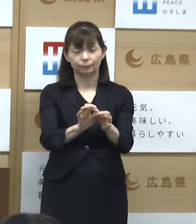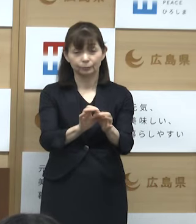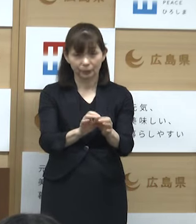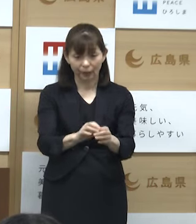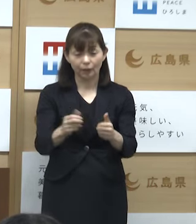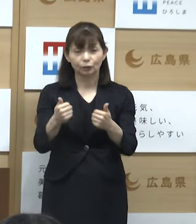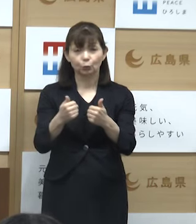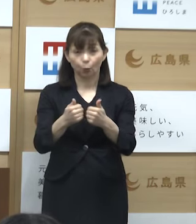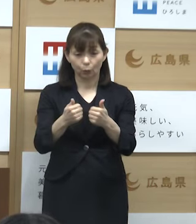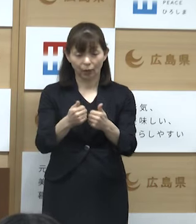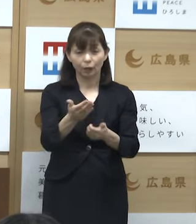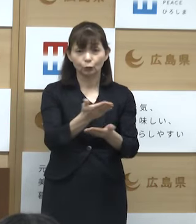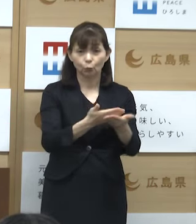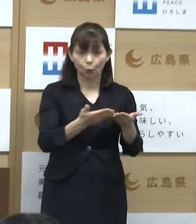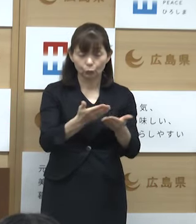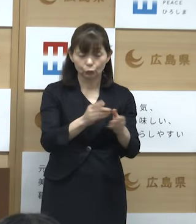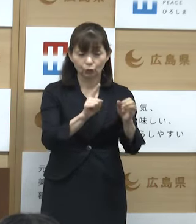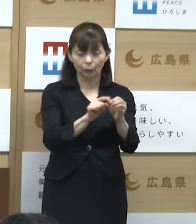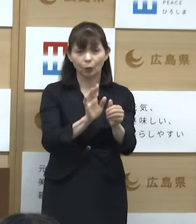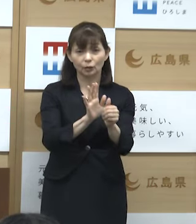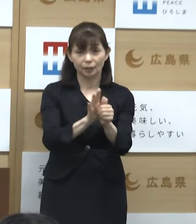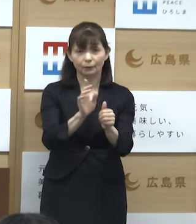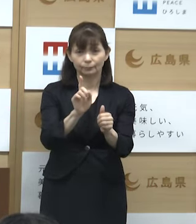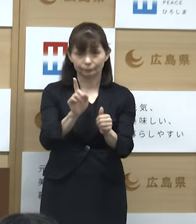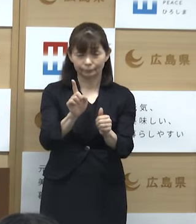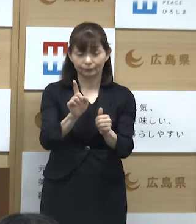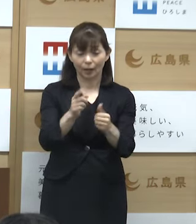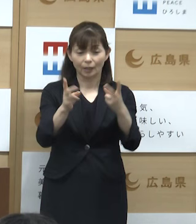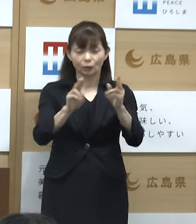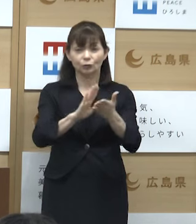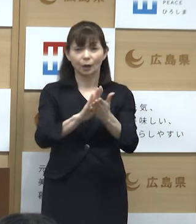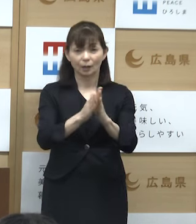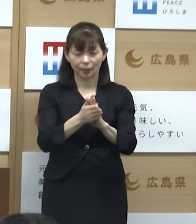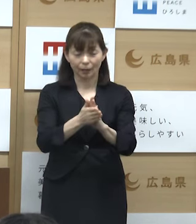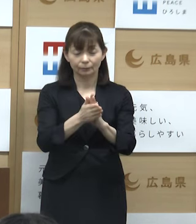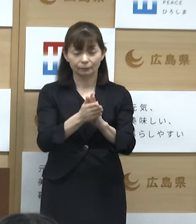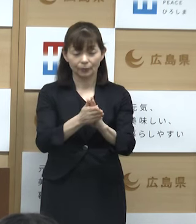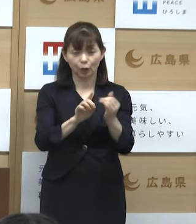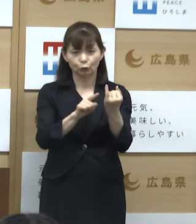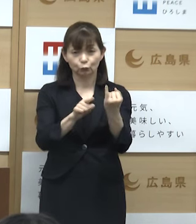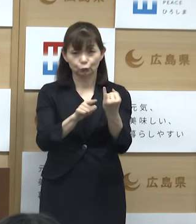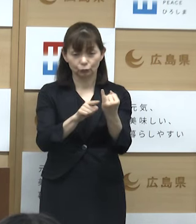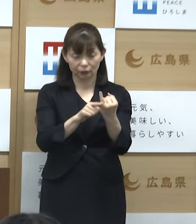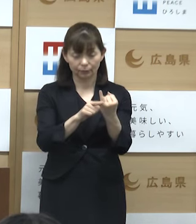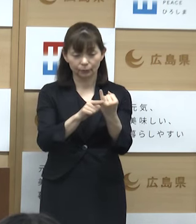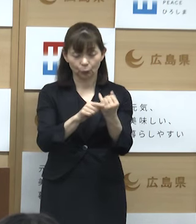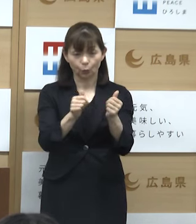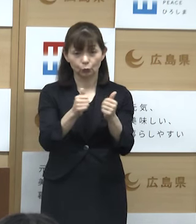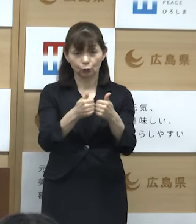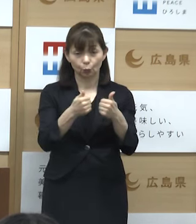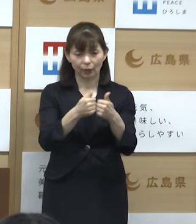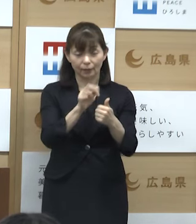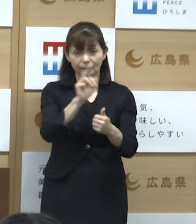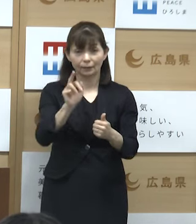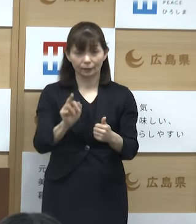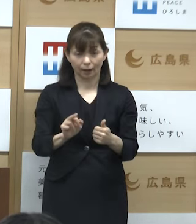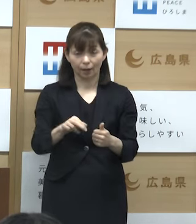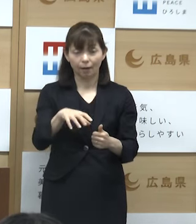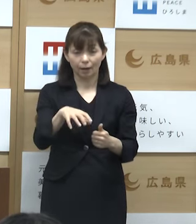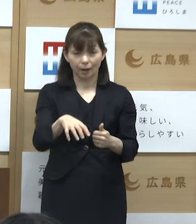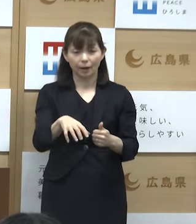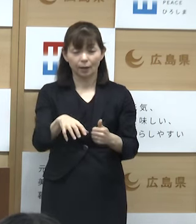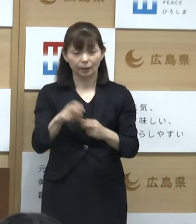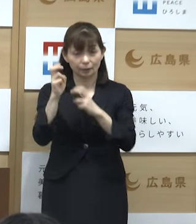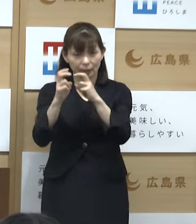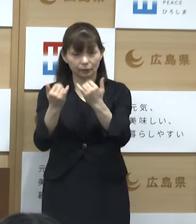援としましては、広島県不妊相談専門センターにおいて不妊に悩む方々からの電話